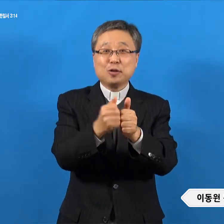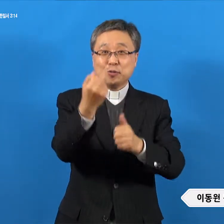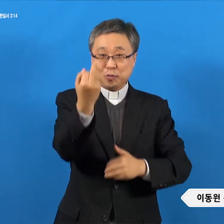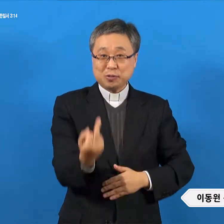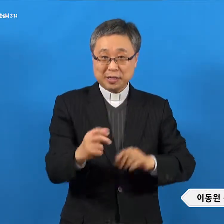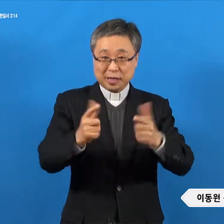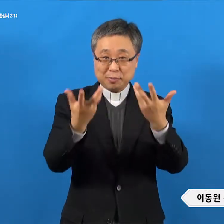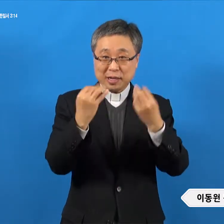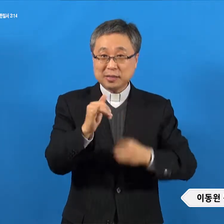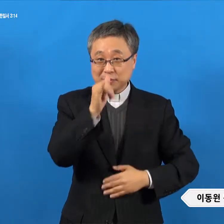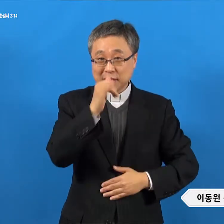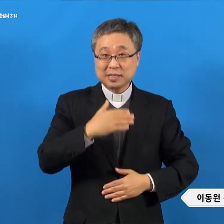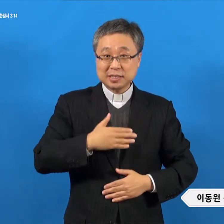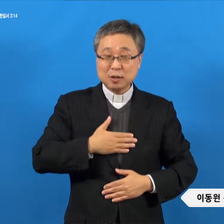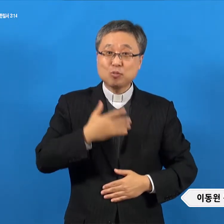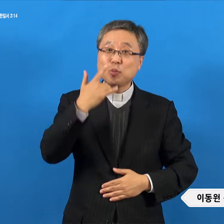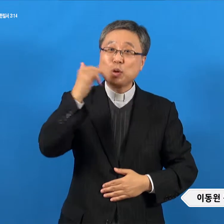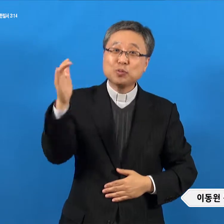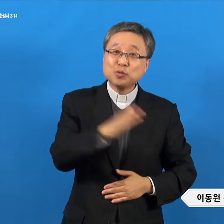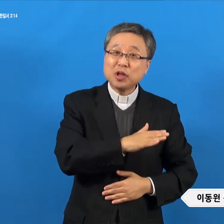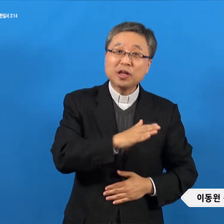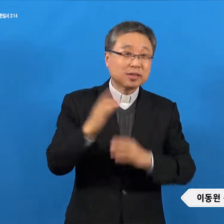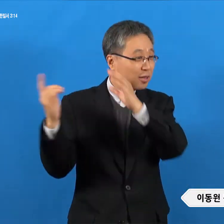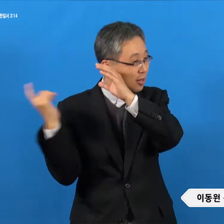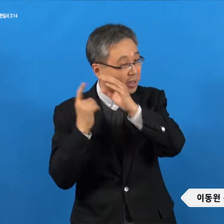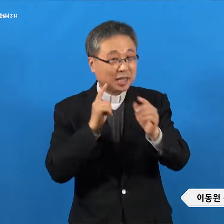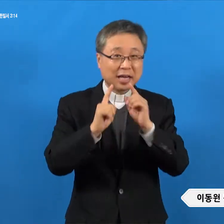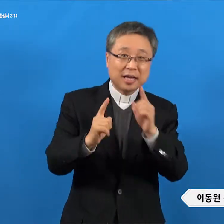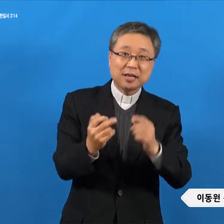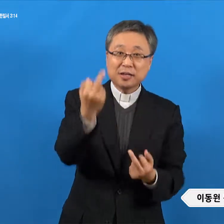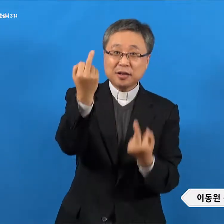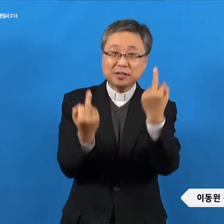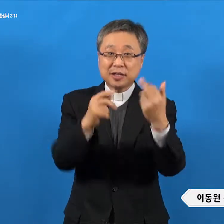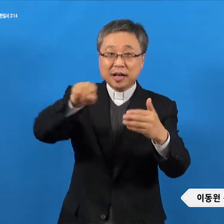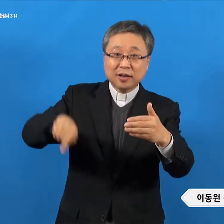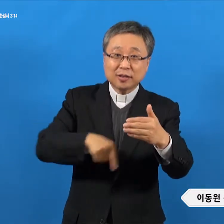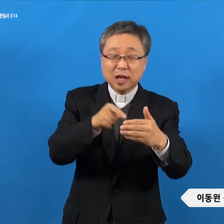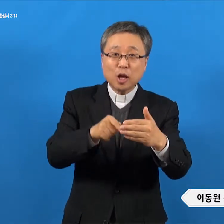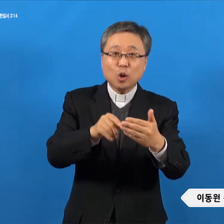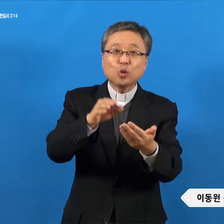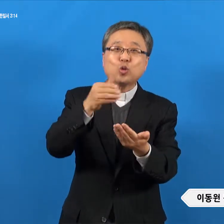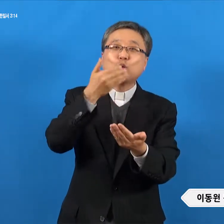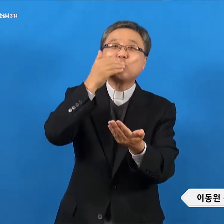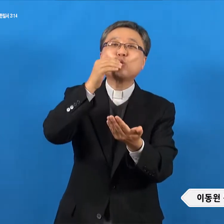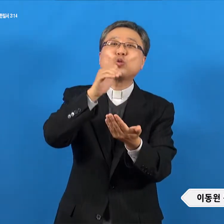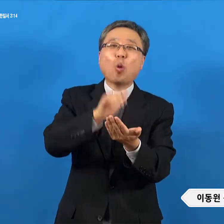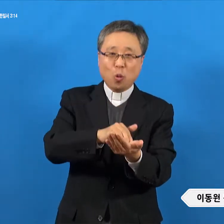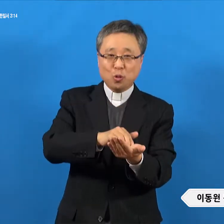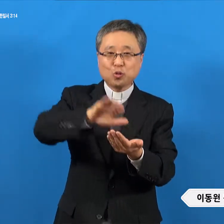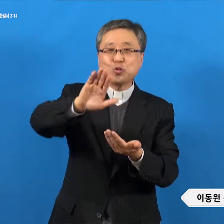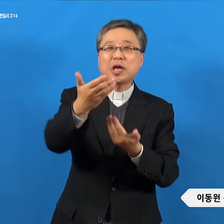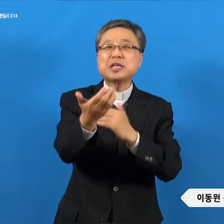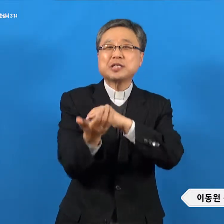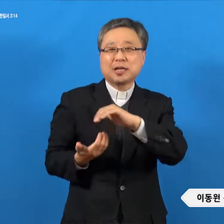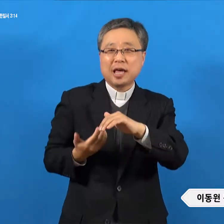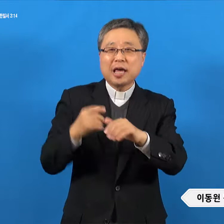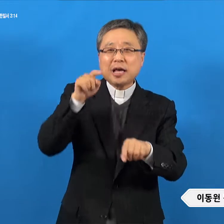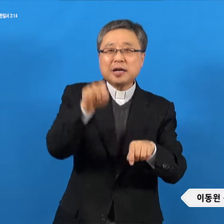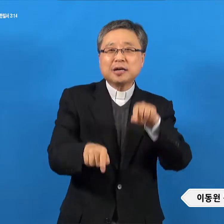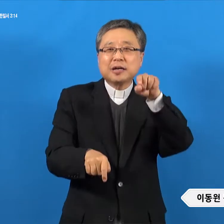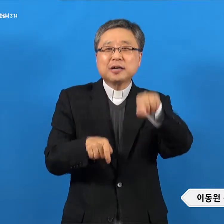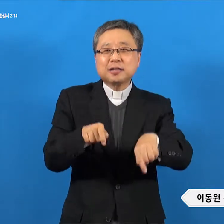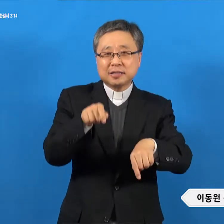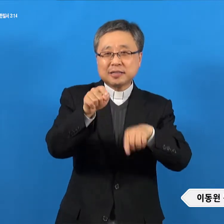저희 부모님에게 들은 얘기가 저희 형제들 가운데는 돌이 되기 전에 걸은 사람이 아무도 없다는 것입니다.